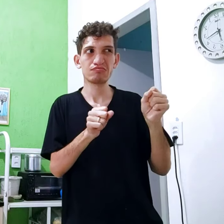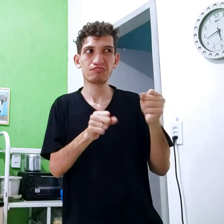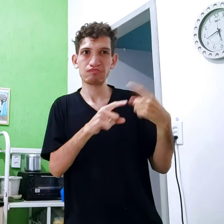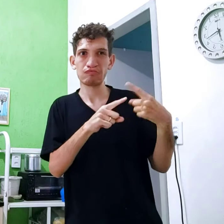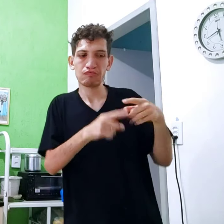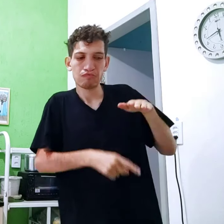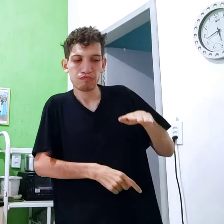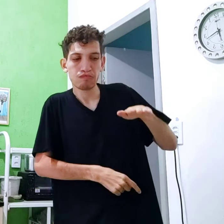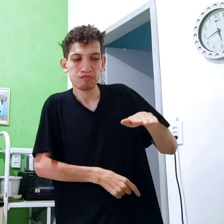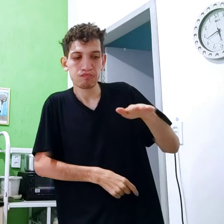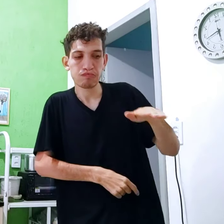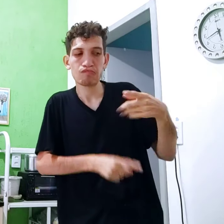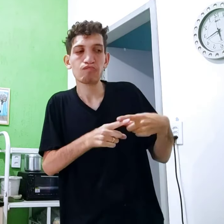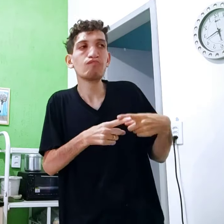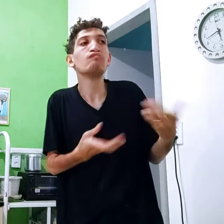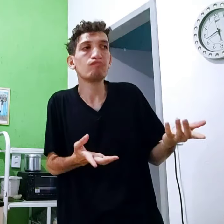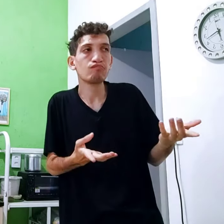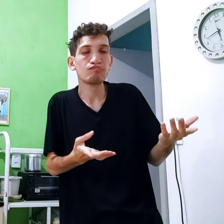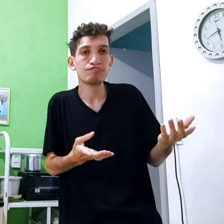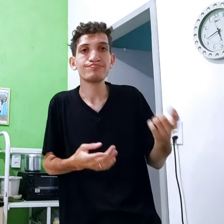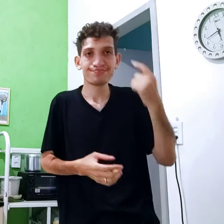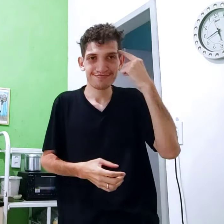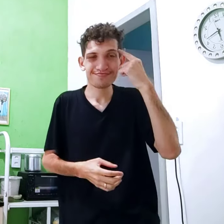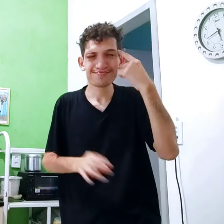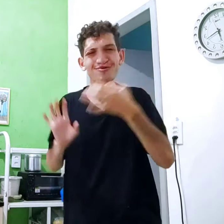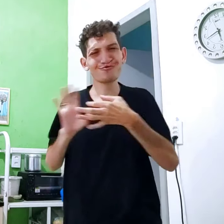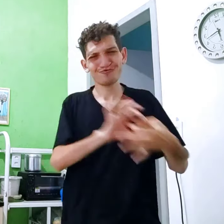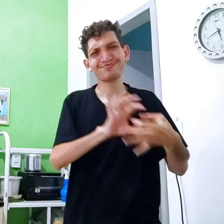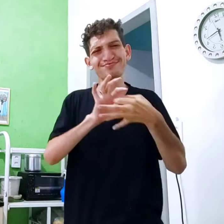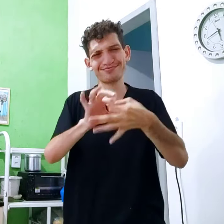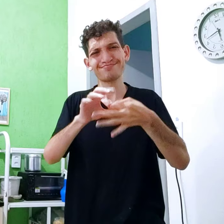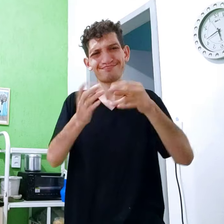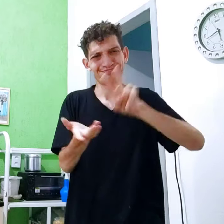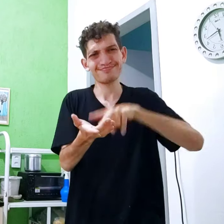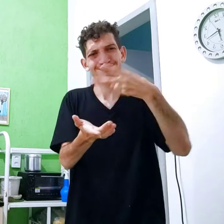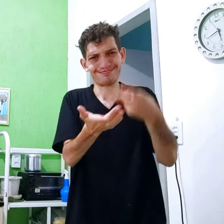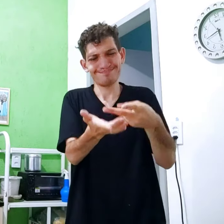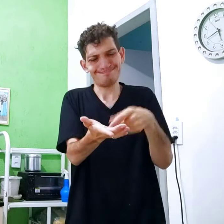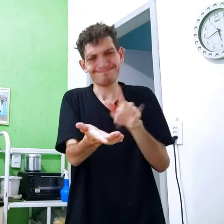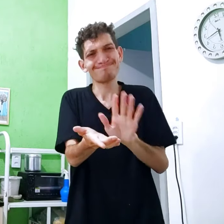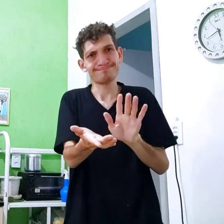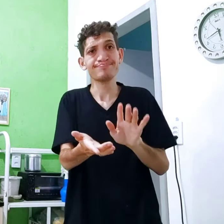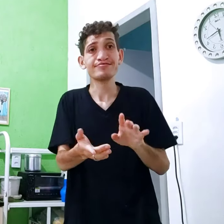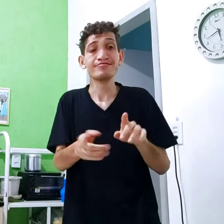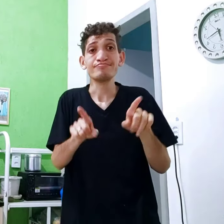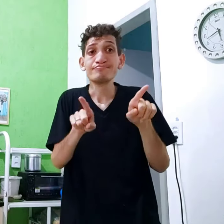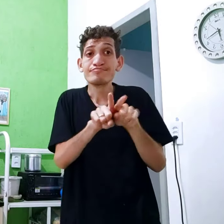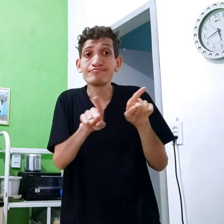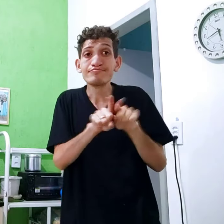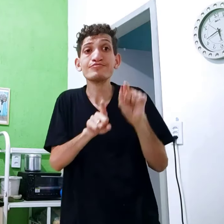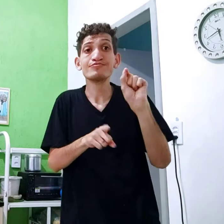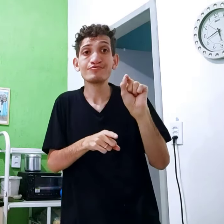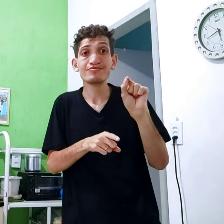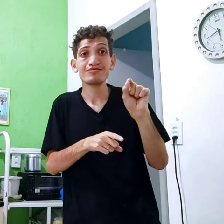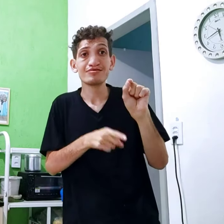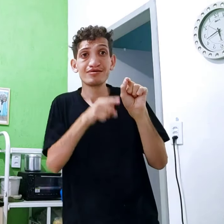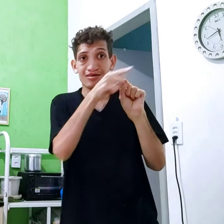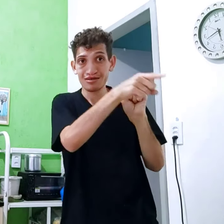Aparentemente o ônibus quebrou. Porque tá devagar. Por quê? Entendeu? Que um contexto da tradução. Também no